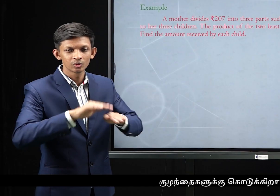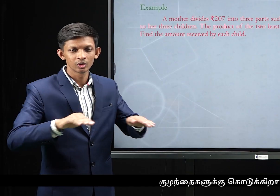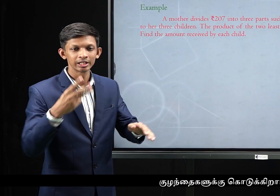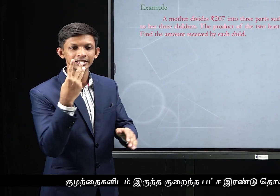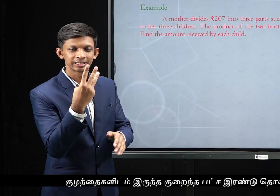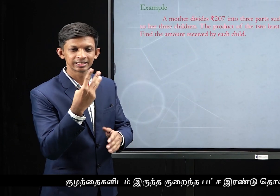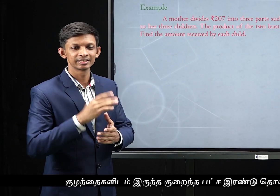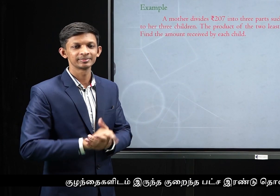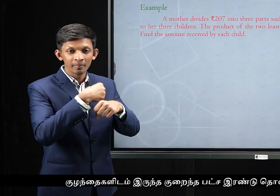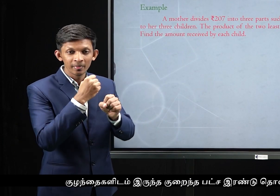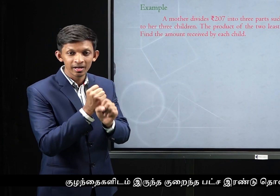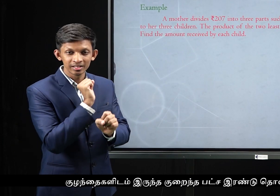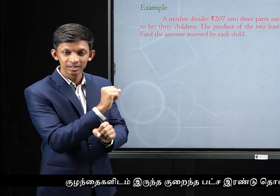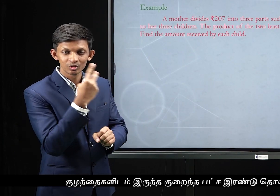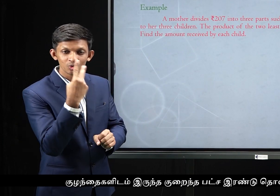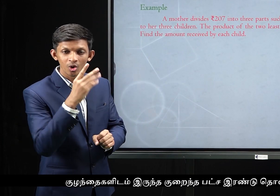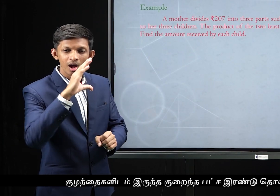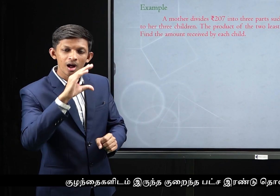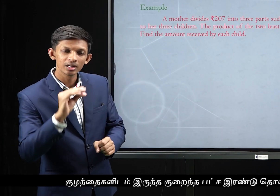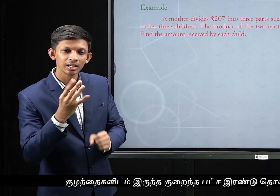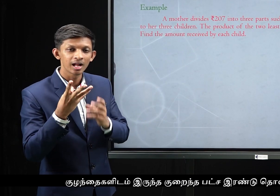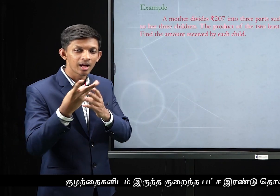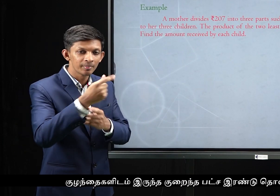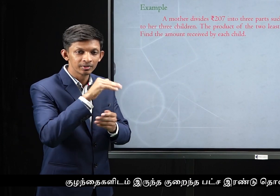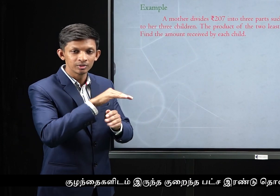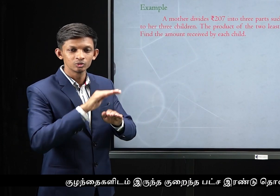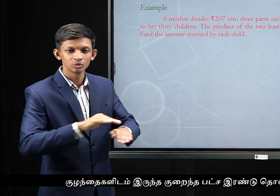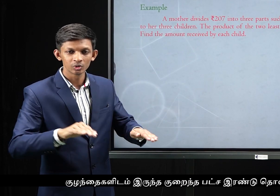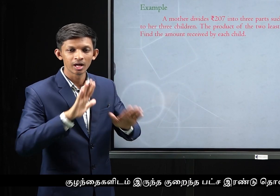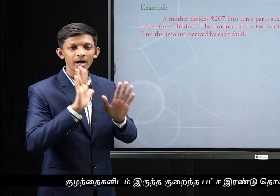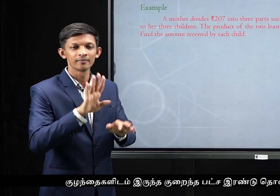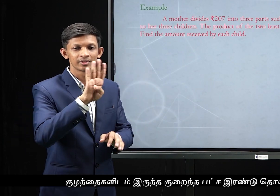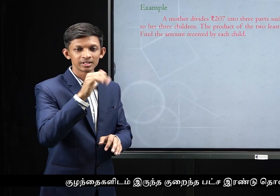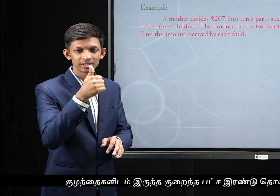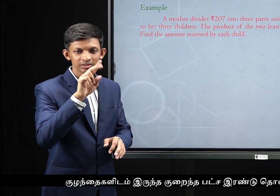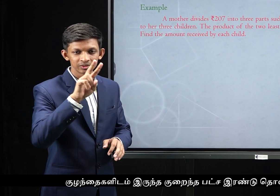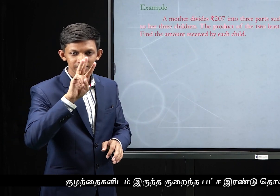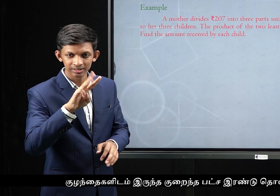கொடுக்கிறார். குழந்தைகளிடம் இருந்து குறைந்தபட்ச 2 தொகைகளின் மதிப்பு ரூபாய்